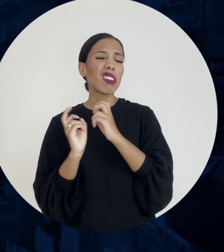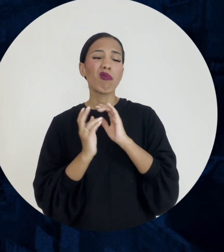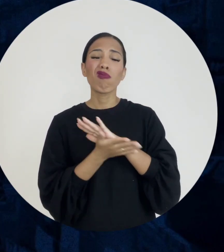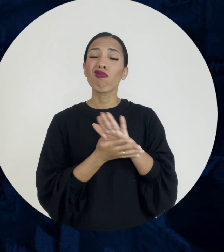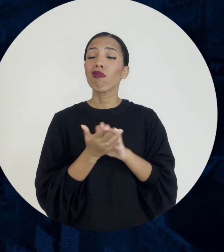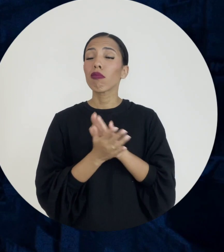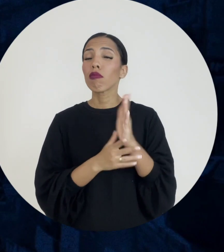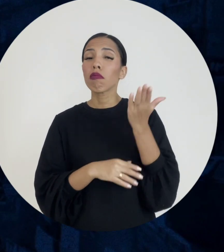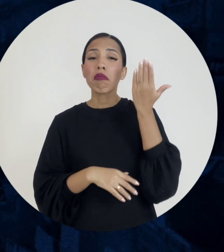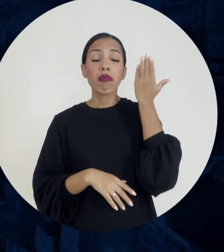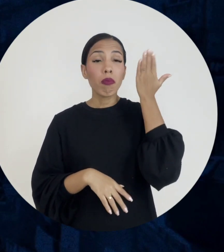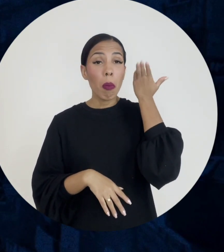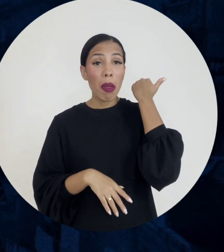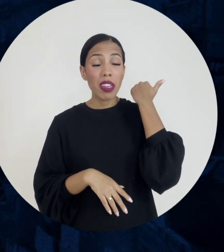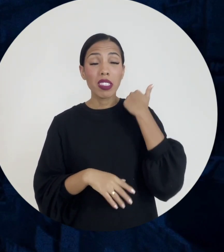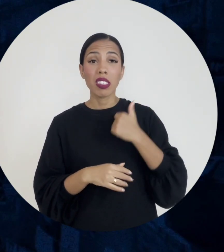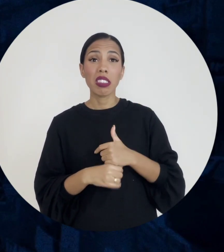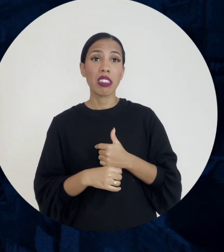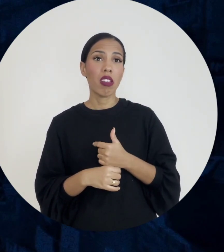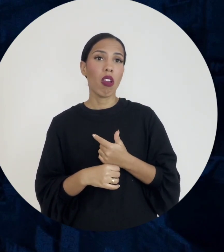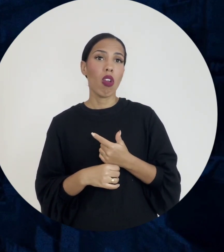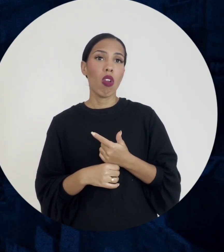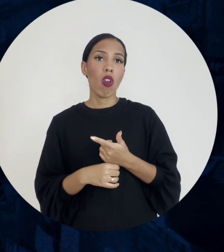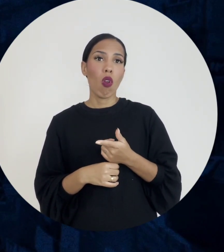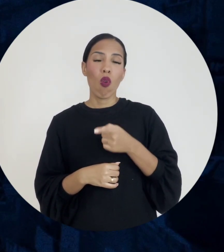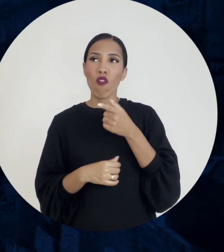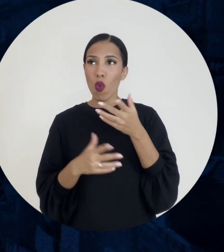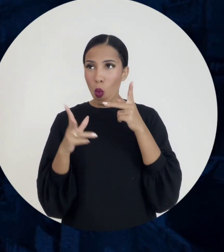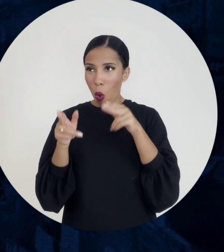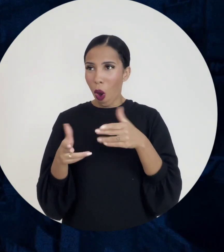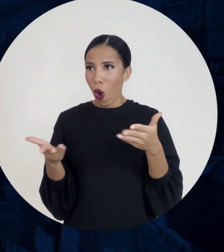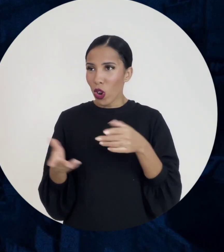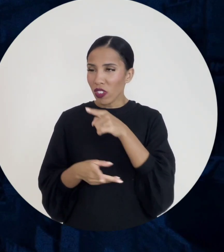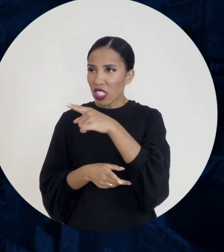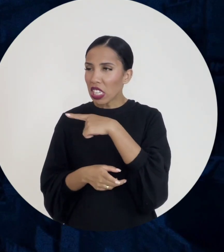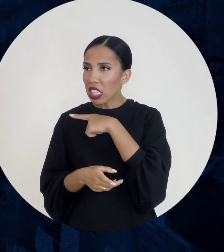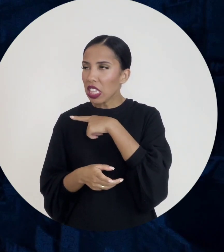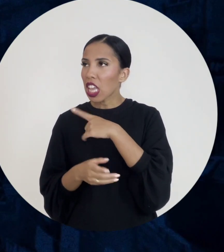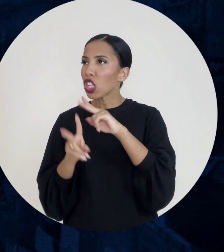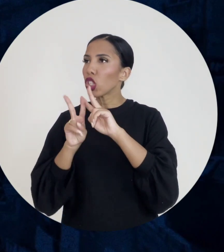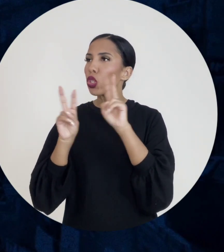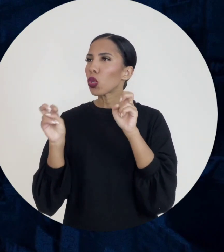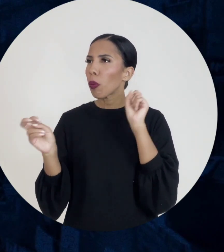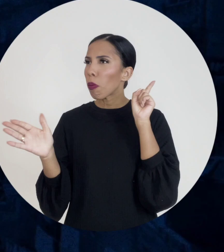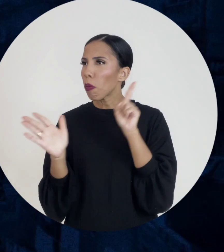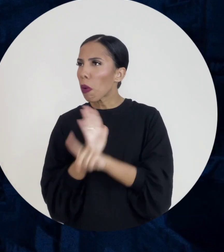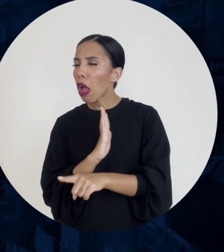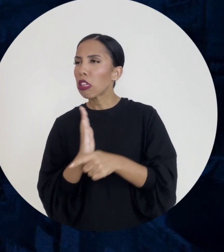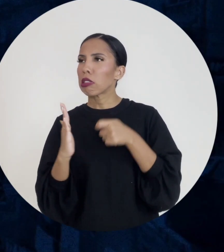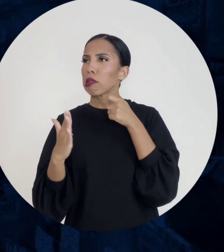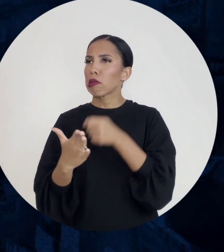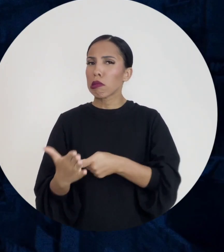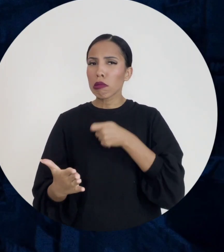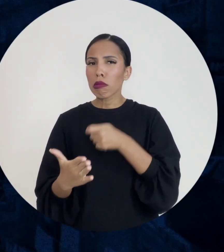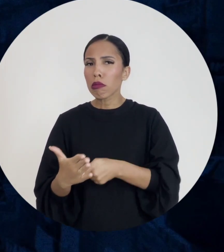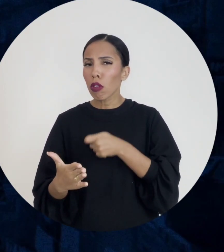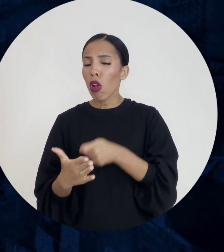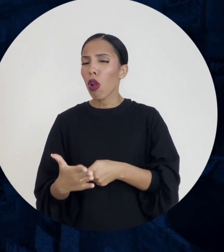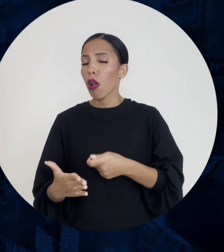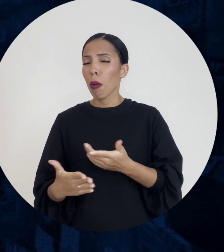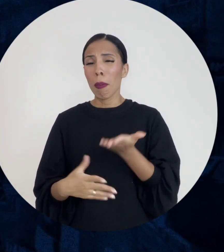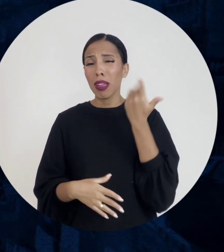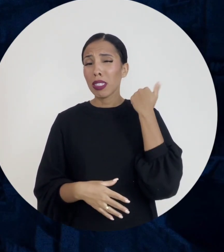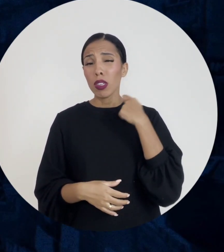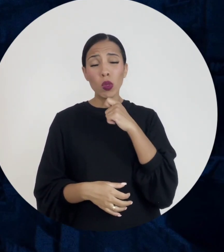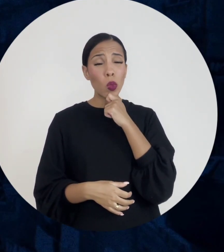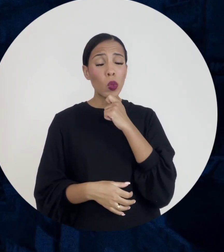de questionar, de reivindicar. Então era aquela convivência assim de você toda semana estar revendo as mesmas